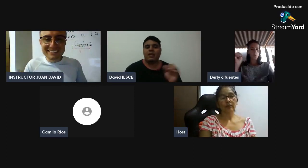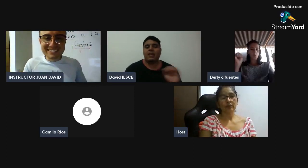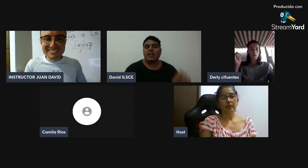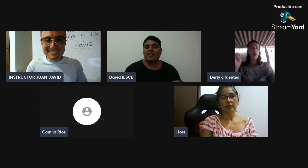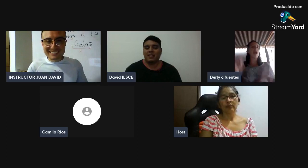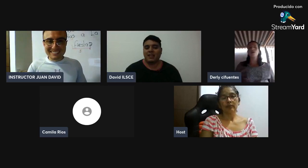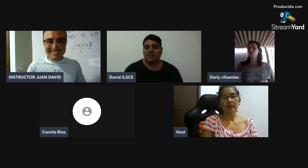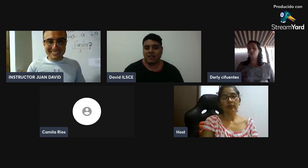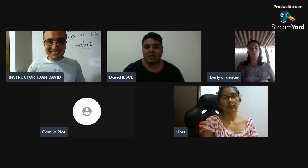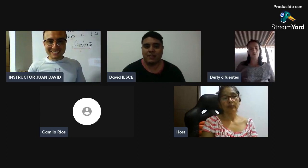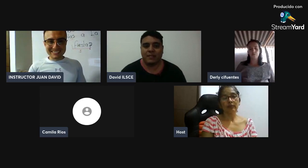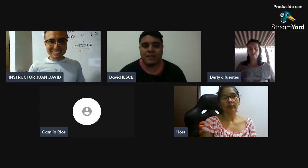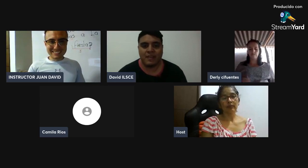la señal a funk